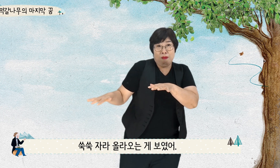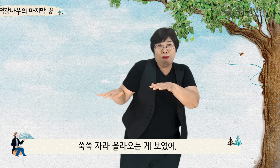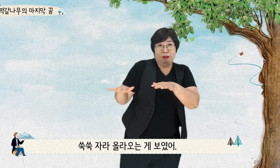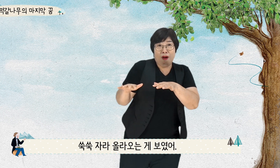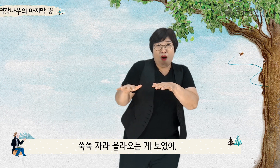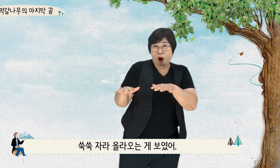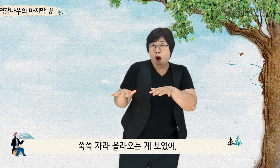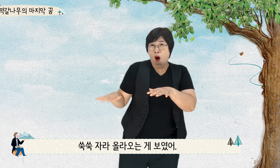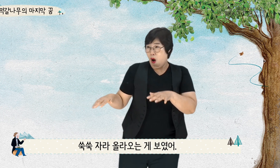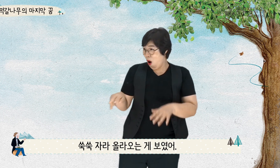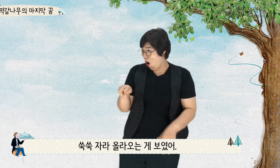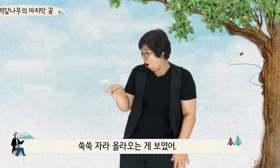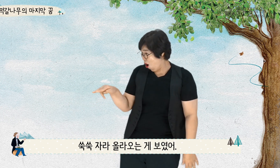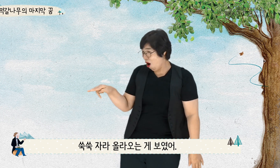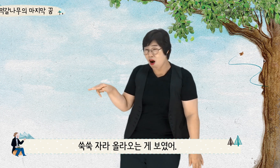쑥쑥 자라 올라오는 게 보였어.